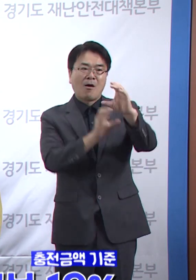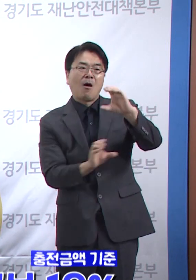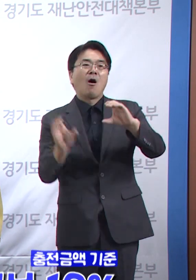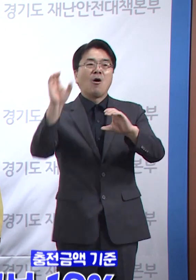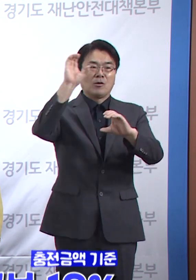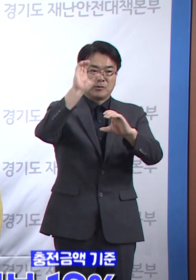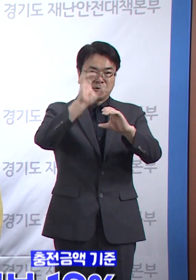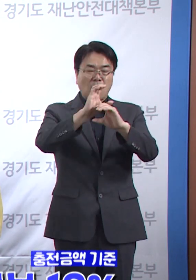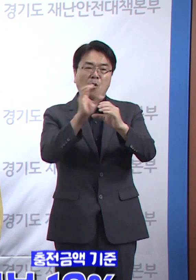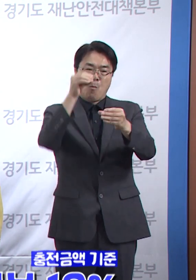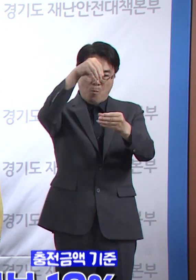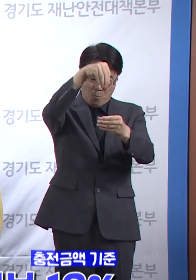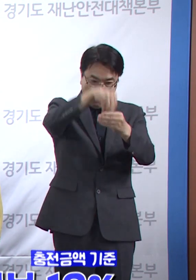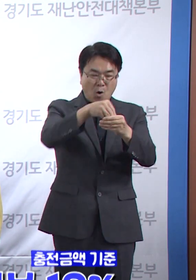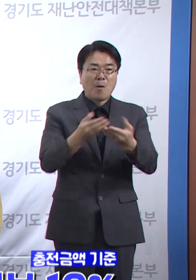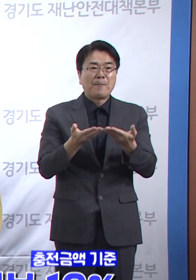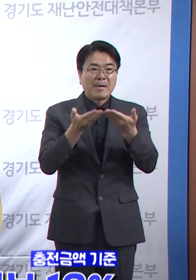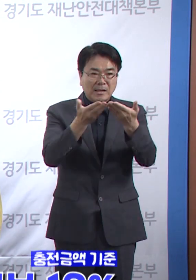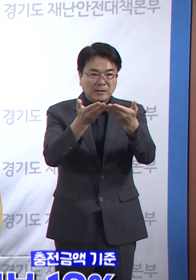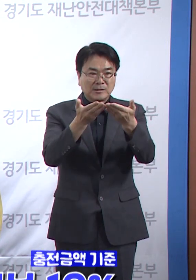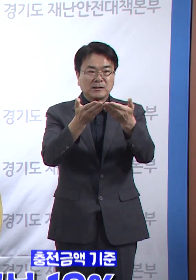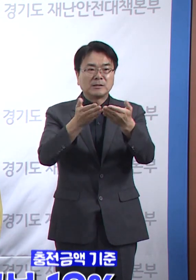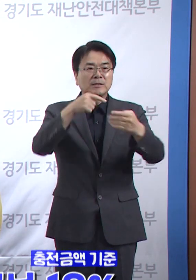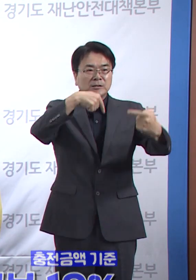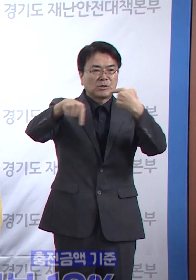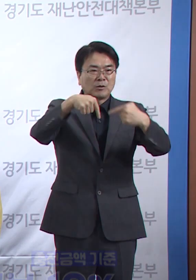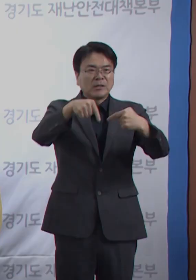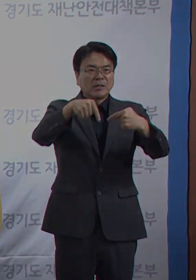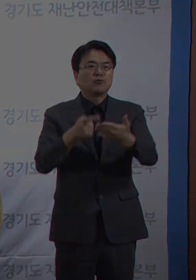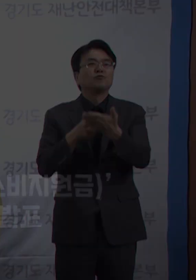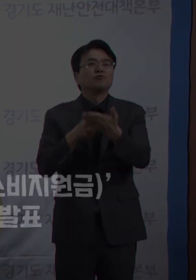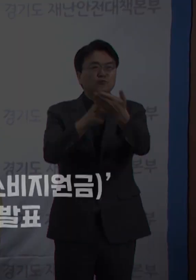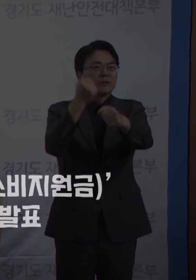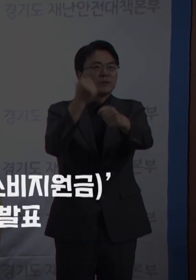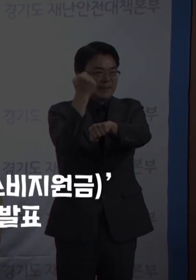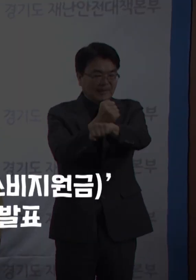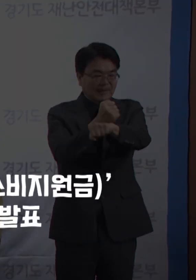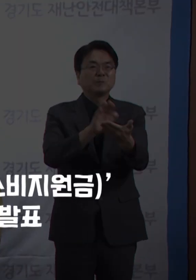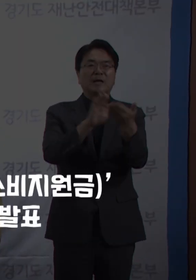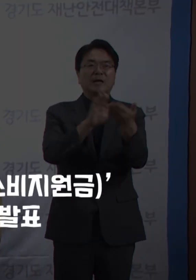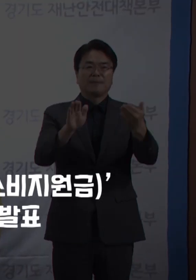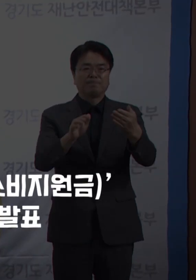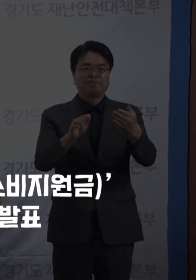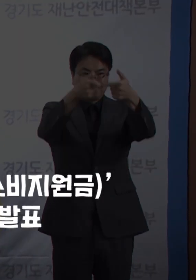한정판 지역화폐를 추가 지급하도록 하겠습니다.